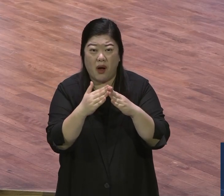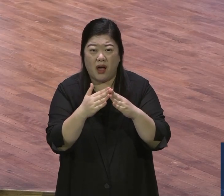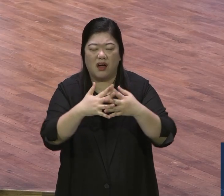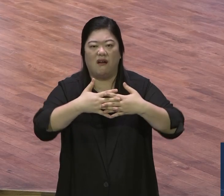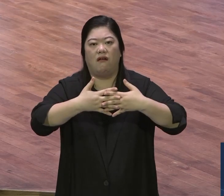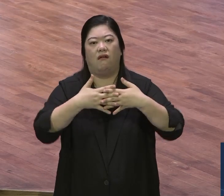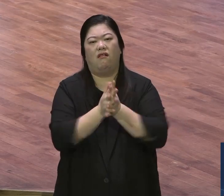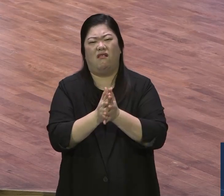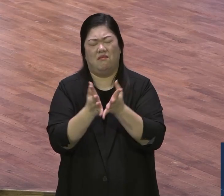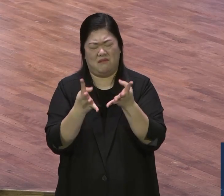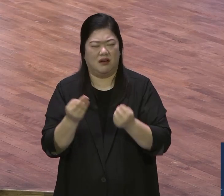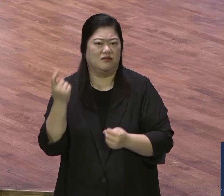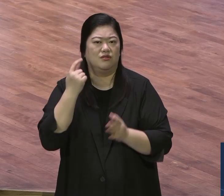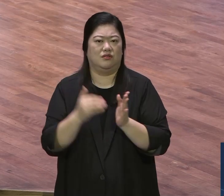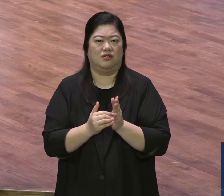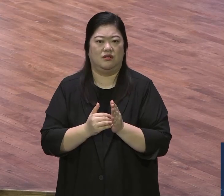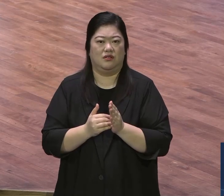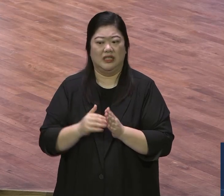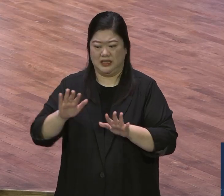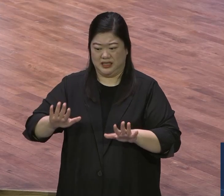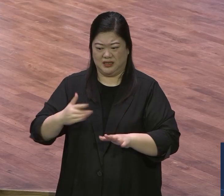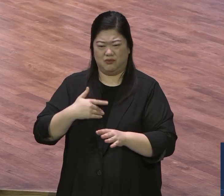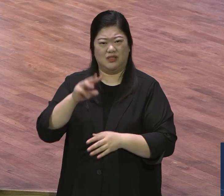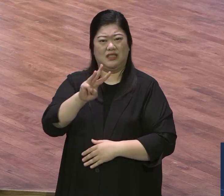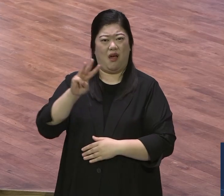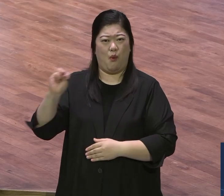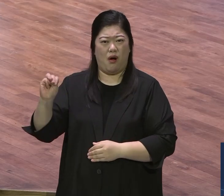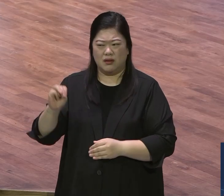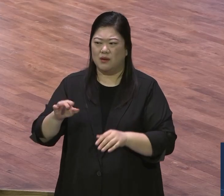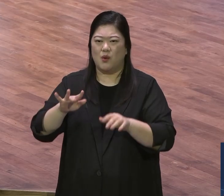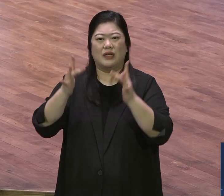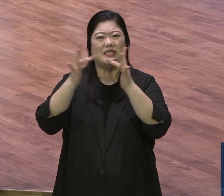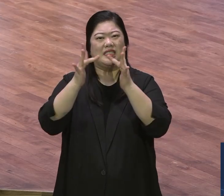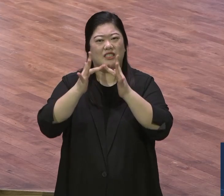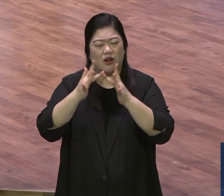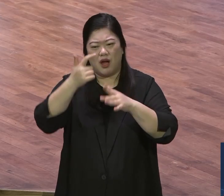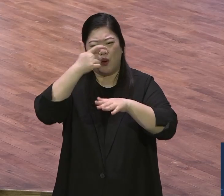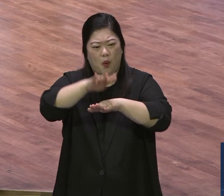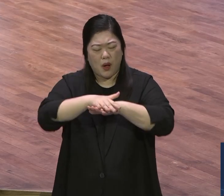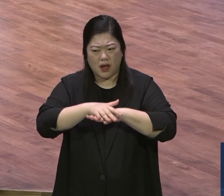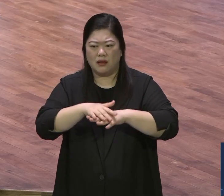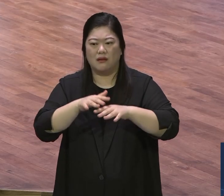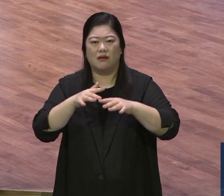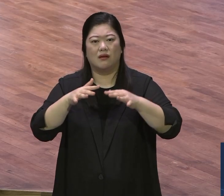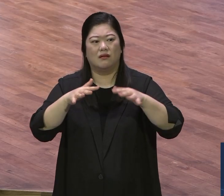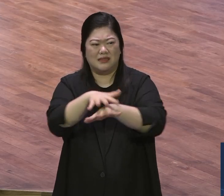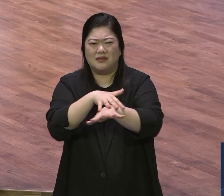우리같이 뭐 이렇게 온라인이나 이런 줌이나 이런 시스템이 안되기 때문에 초반교회 오늘 헌금도 안 해